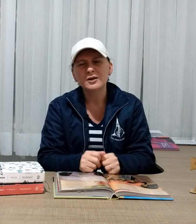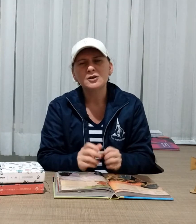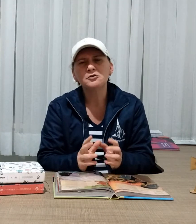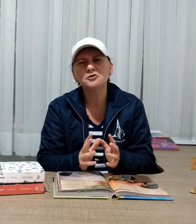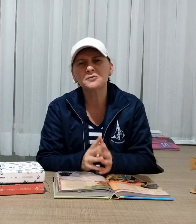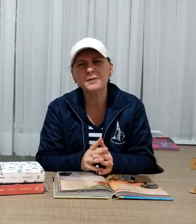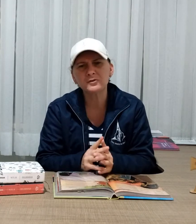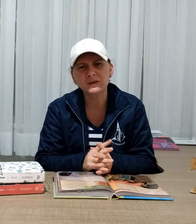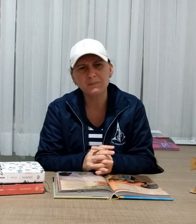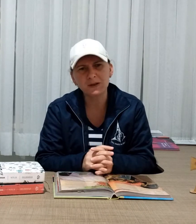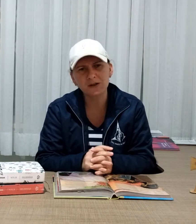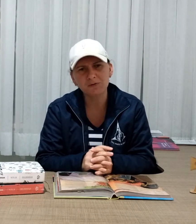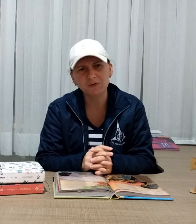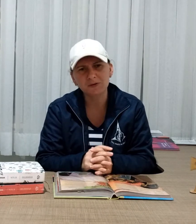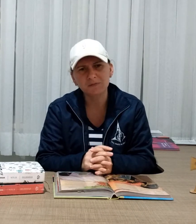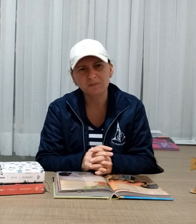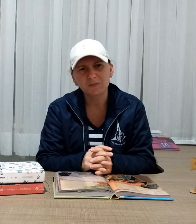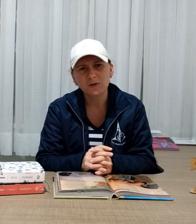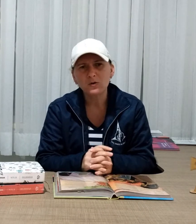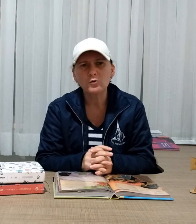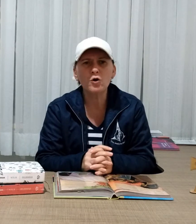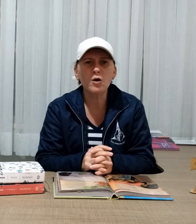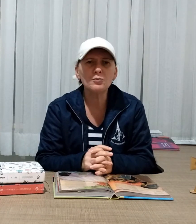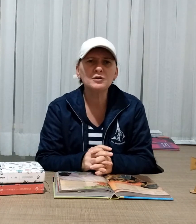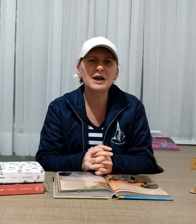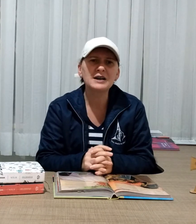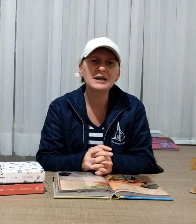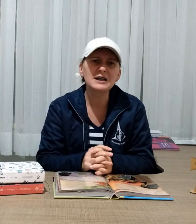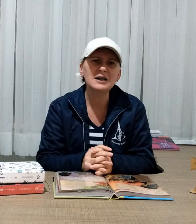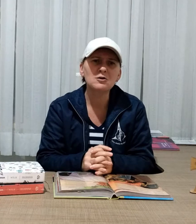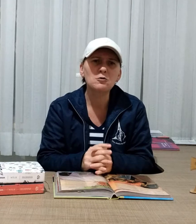família, nos meus amigos.